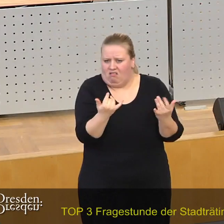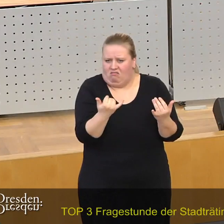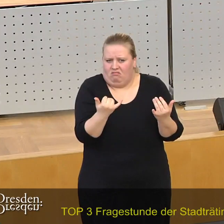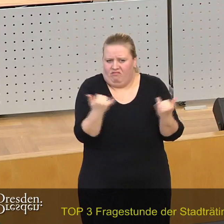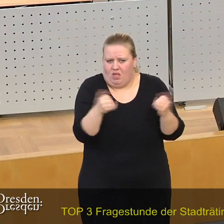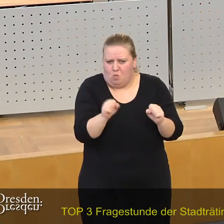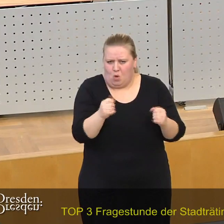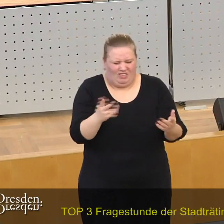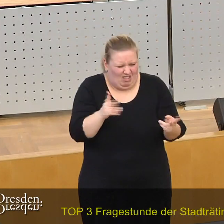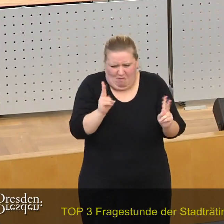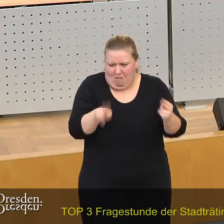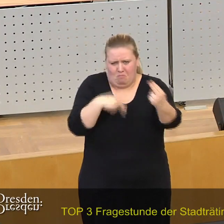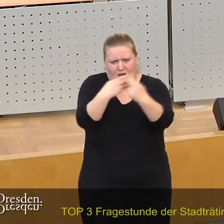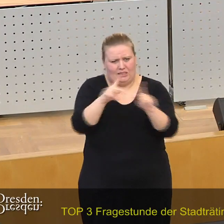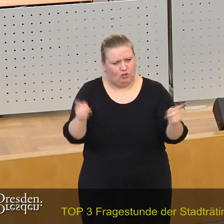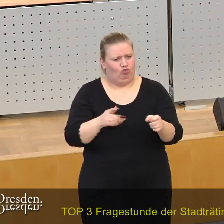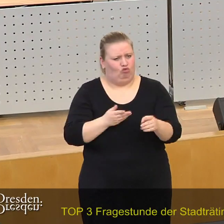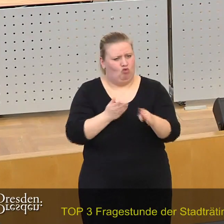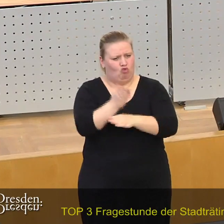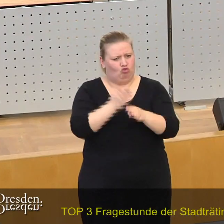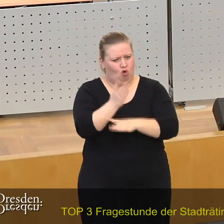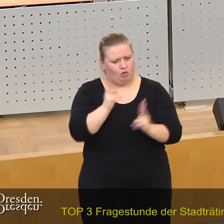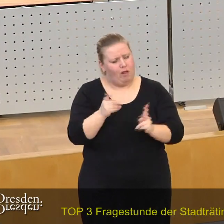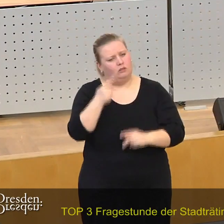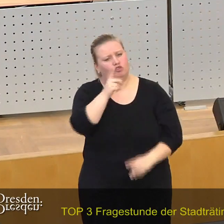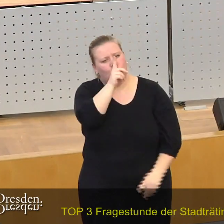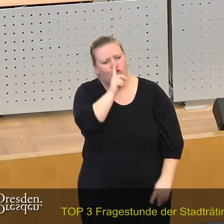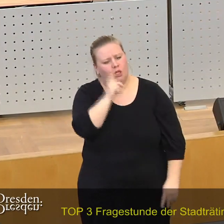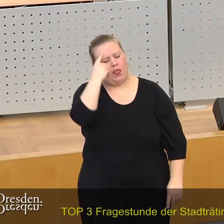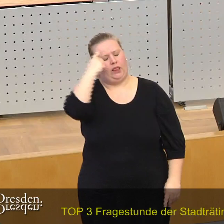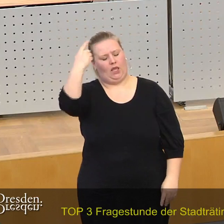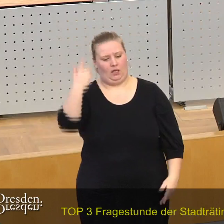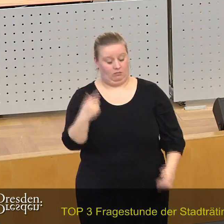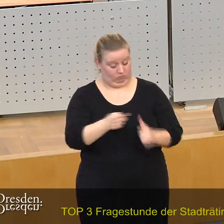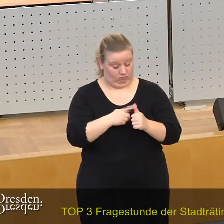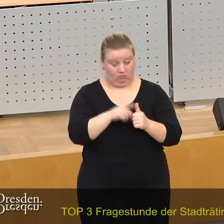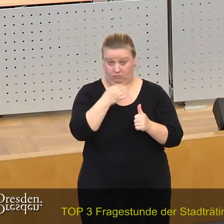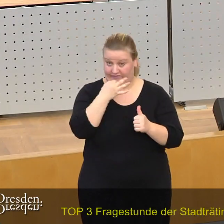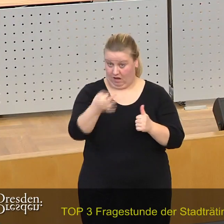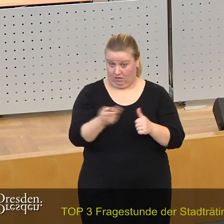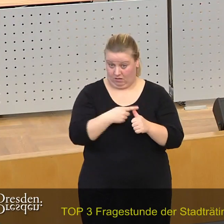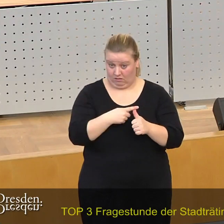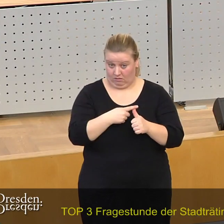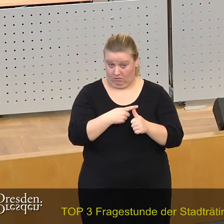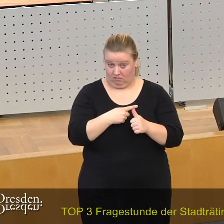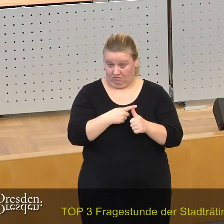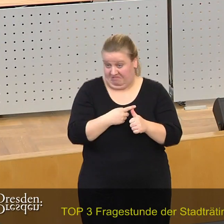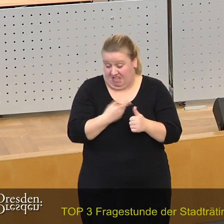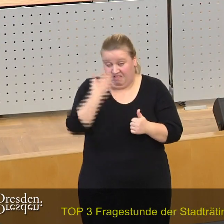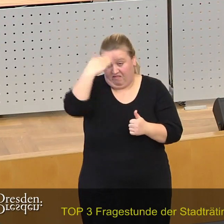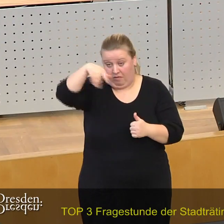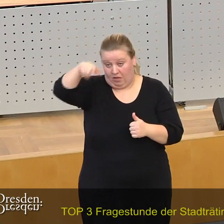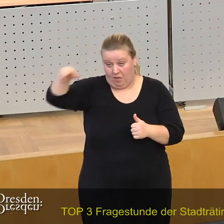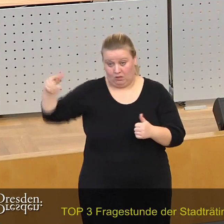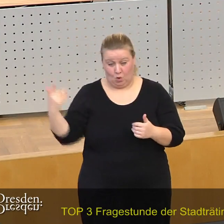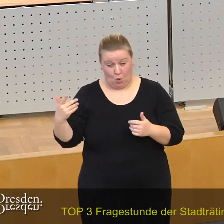Völlig unangemessen und sehr störend für das stille Gedenken. Frage 1, also wie kann es passieren, dass Unbekannte in der Stadt unter